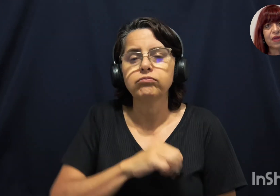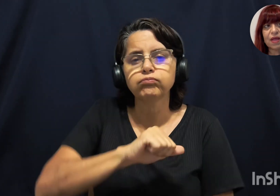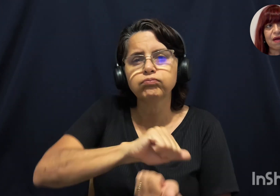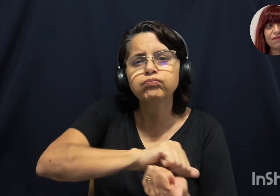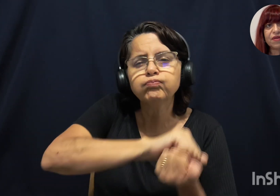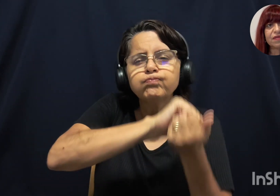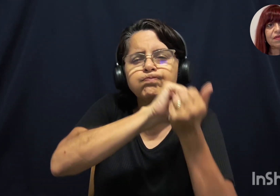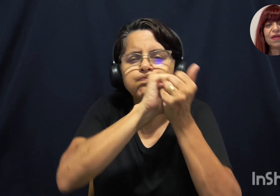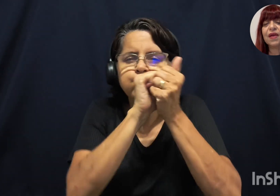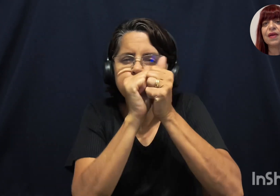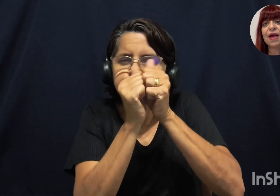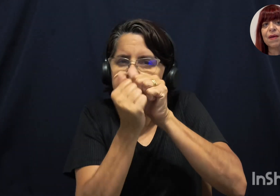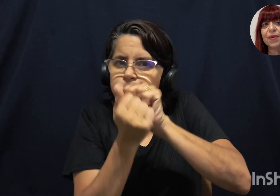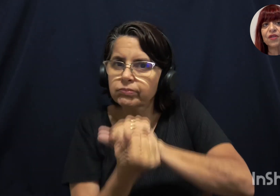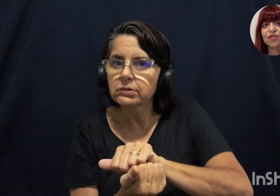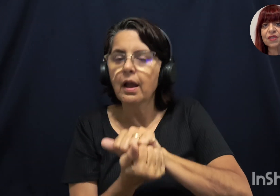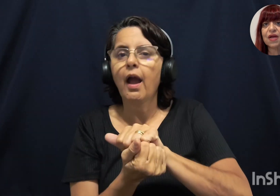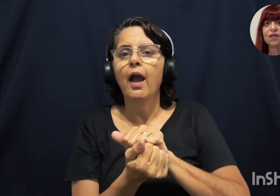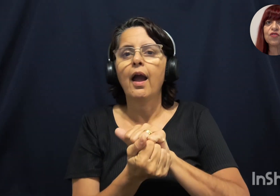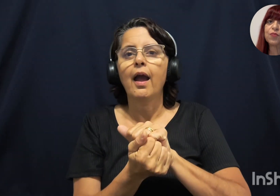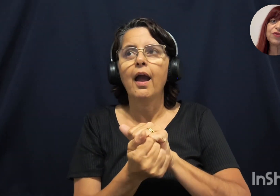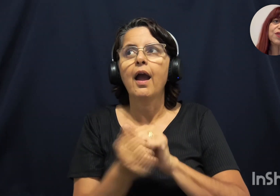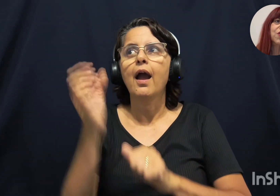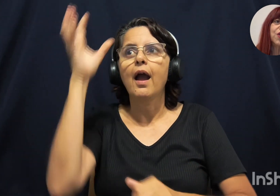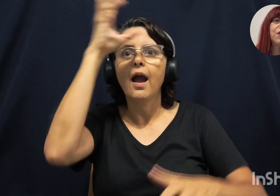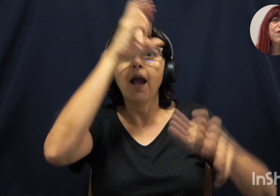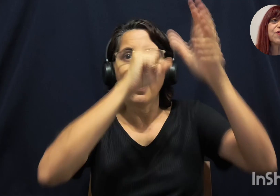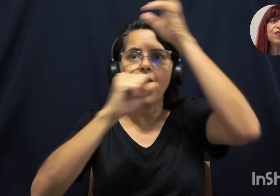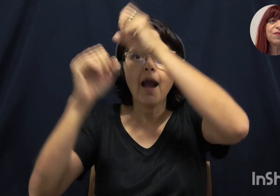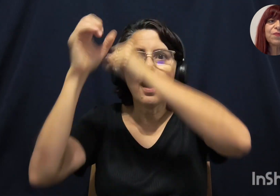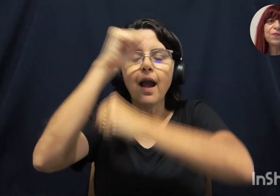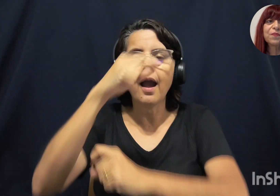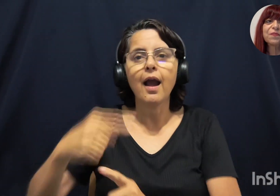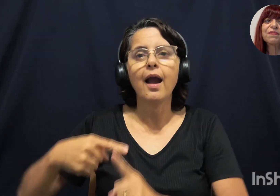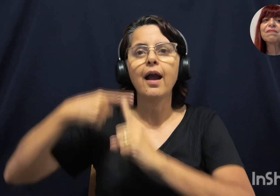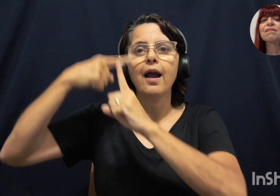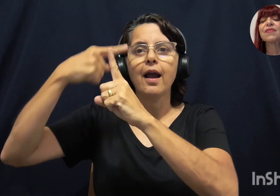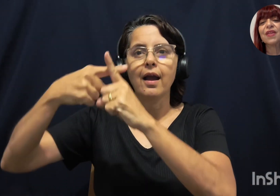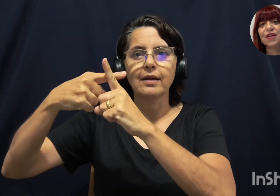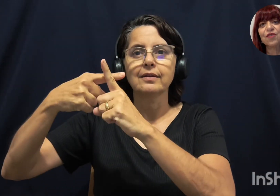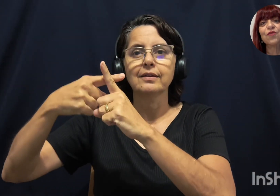ou agradáveis em aprendizados positivos,